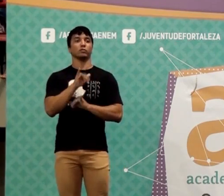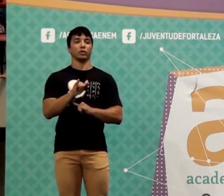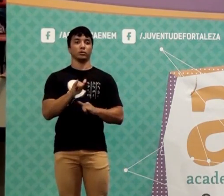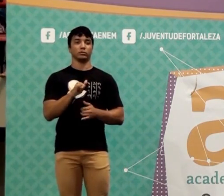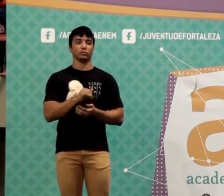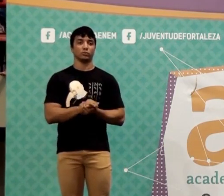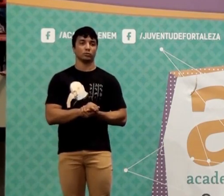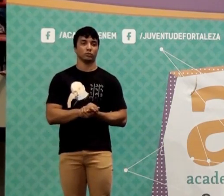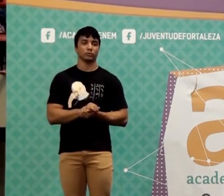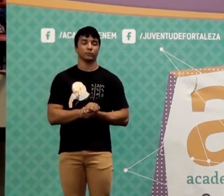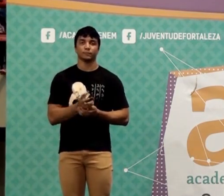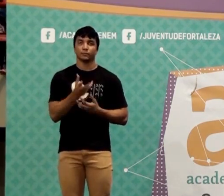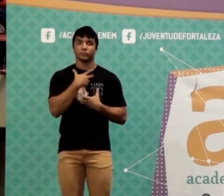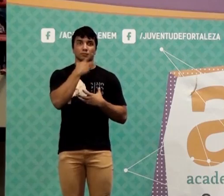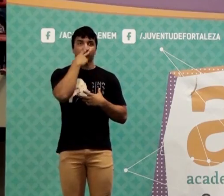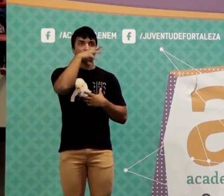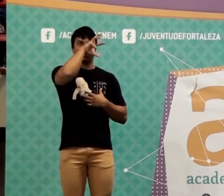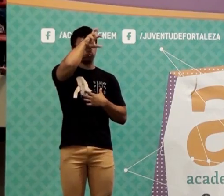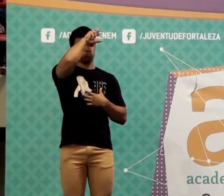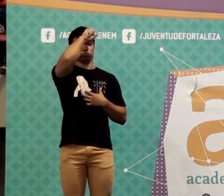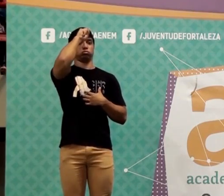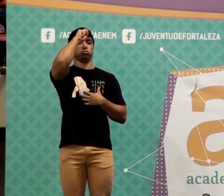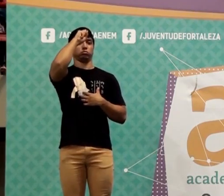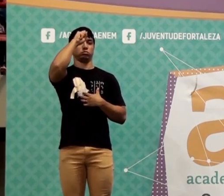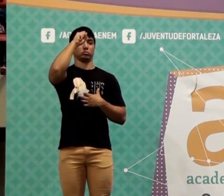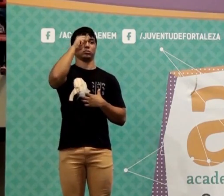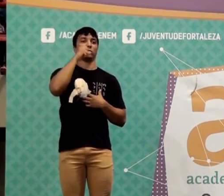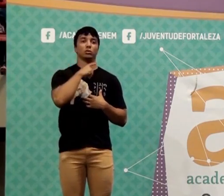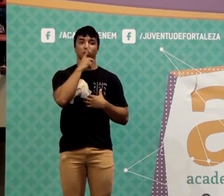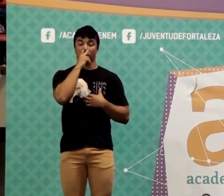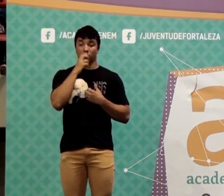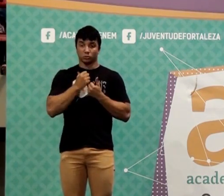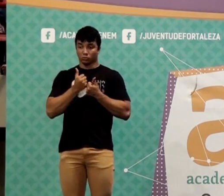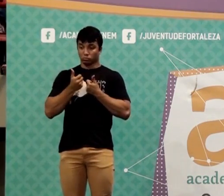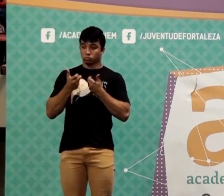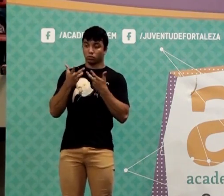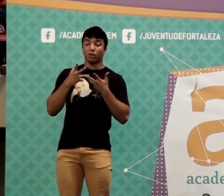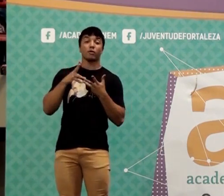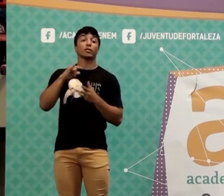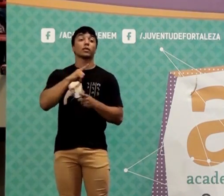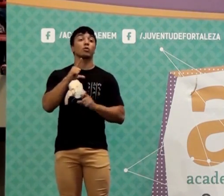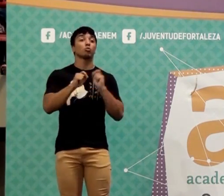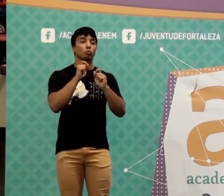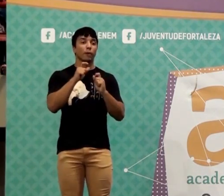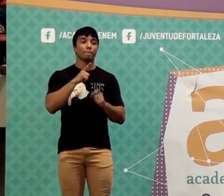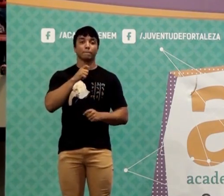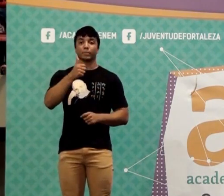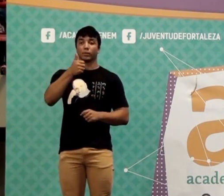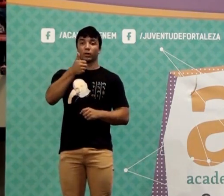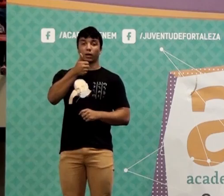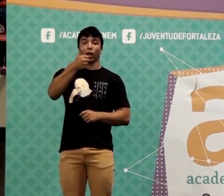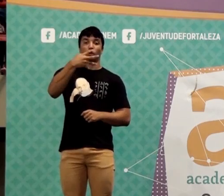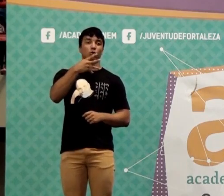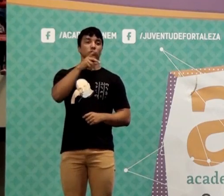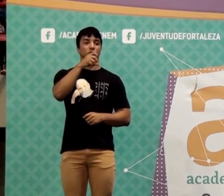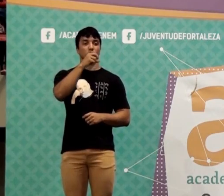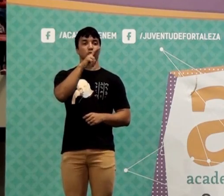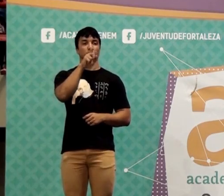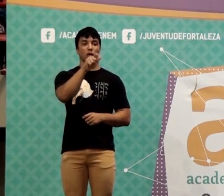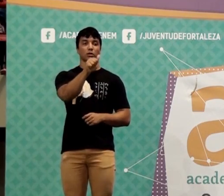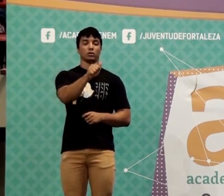pessoa. Isso funciona, tá? Segundo detalhe, além de que eu induzo você a matar outra pessoa,